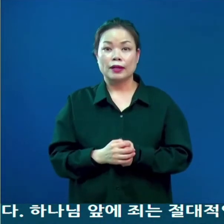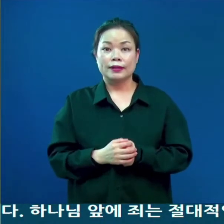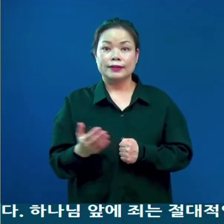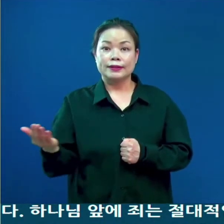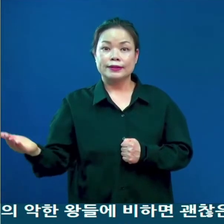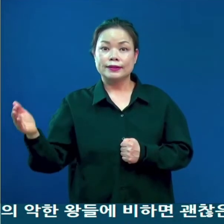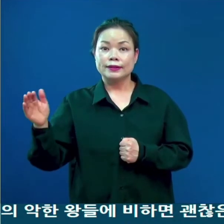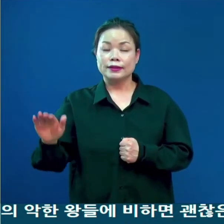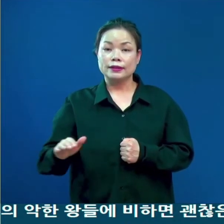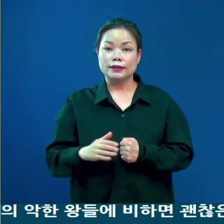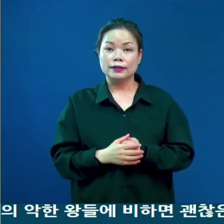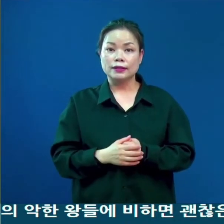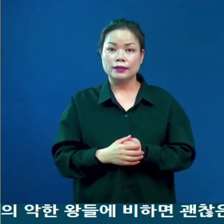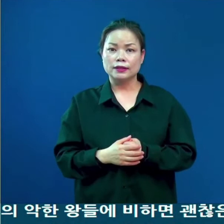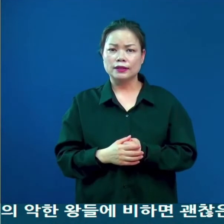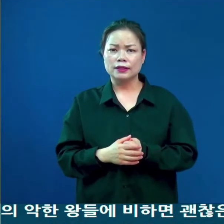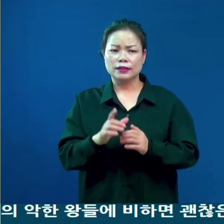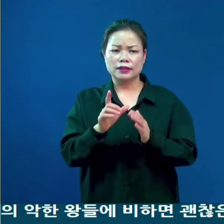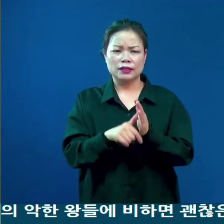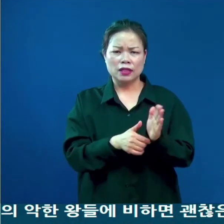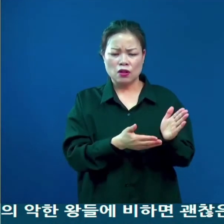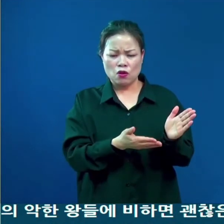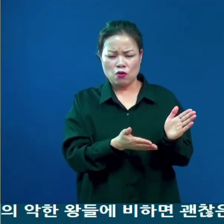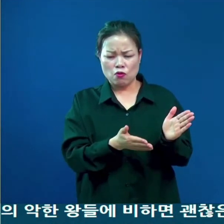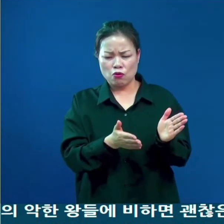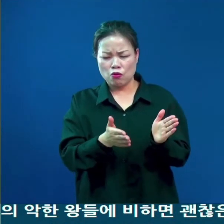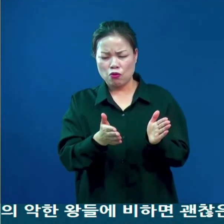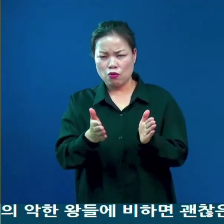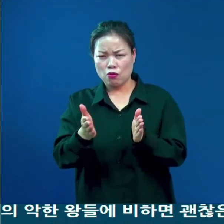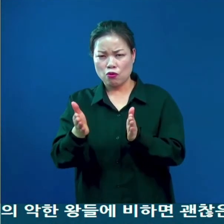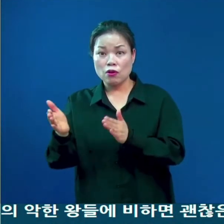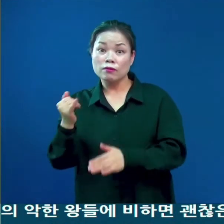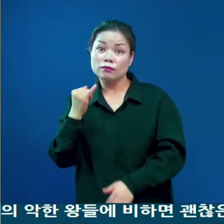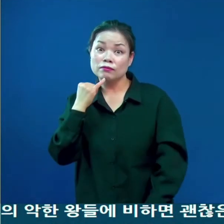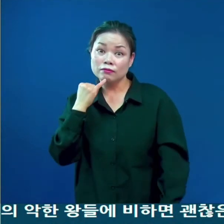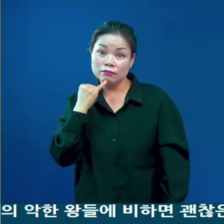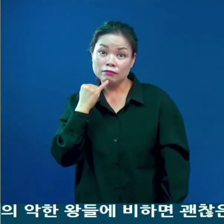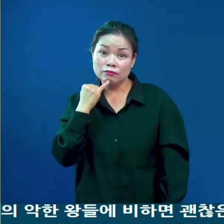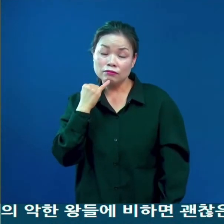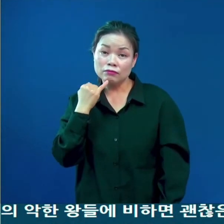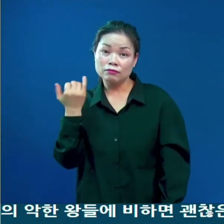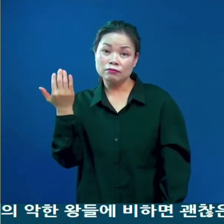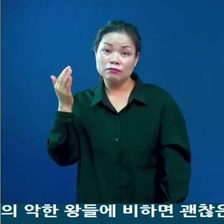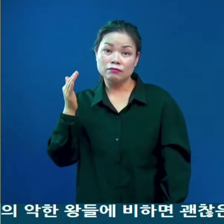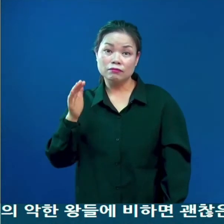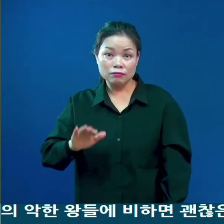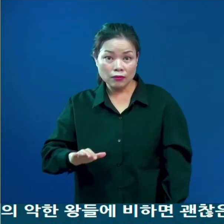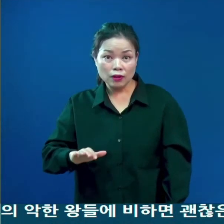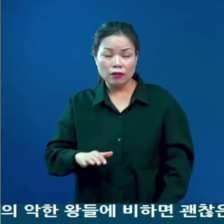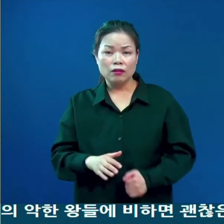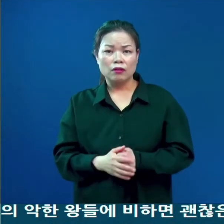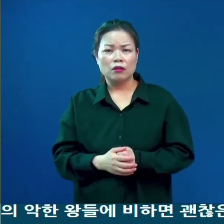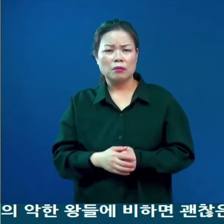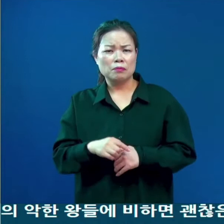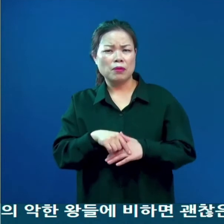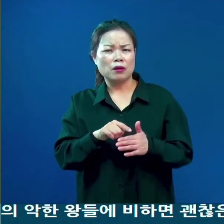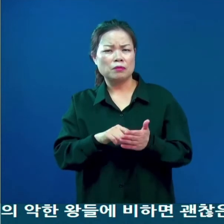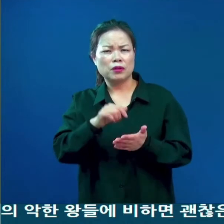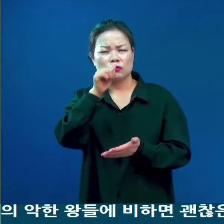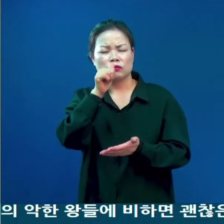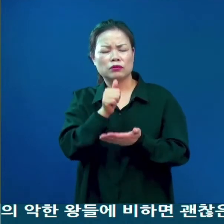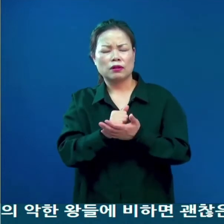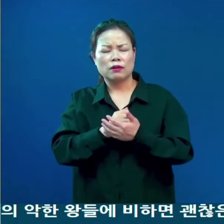그런데 시간이 지나면 괜찮을 줄 알았는데 마음의